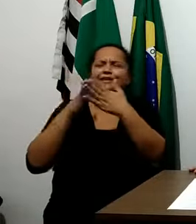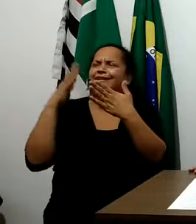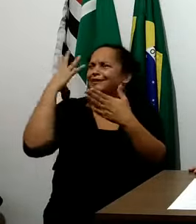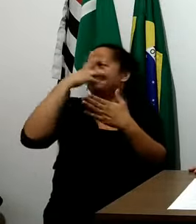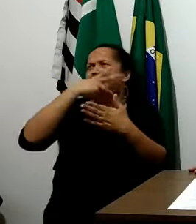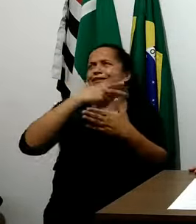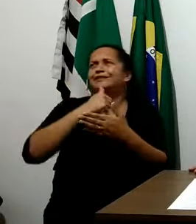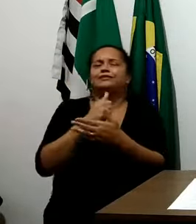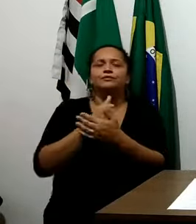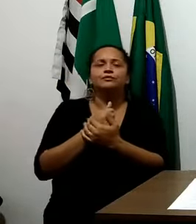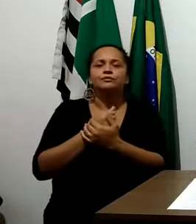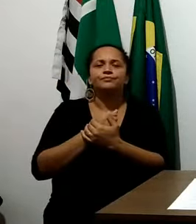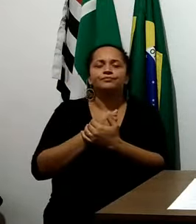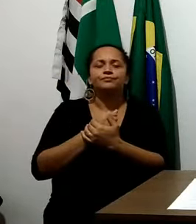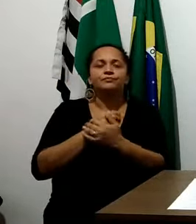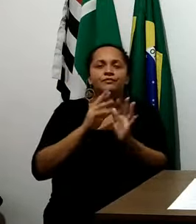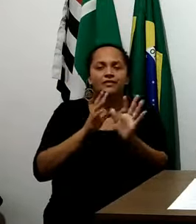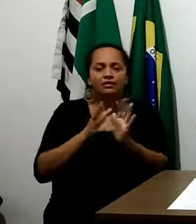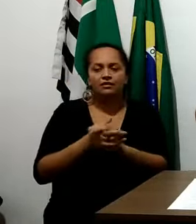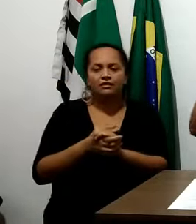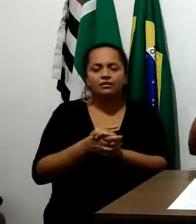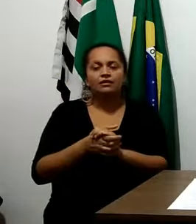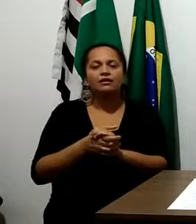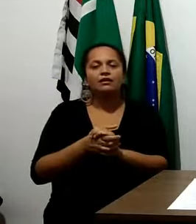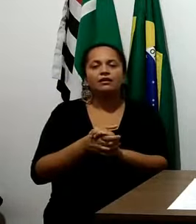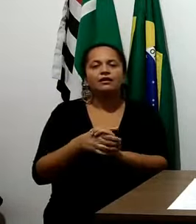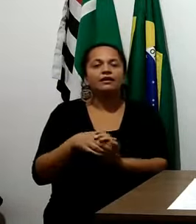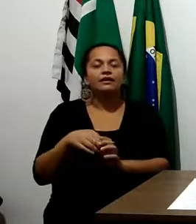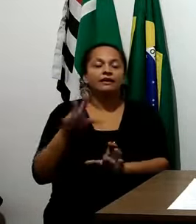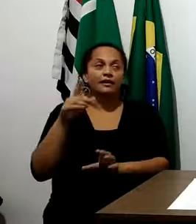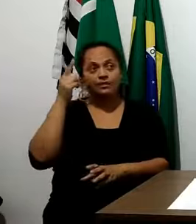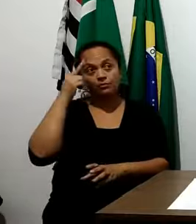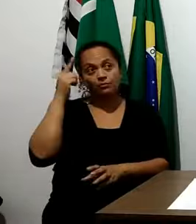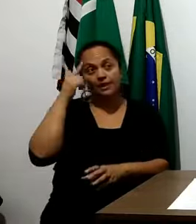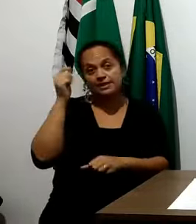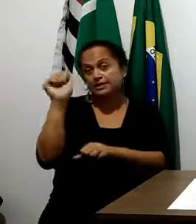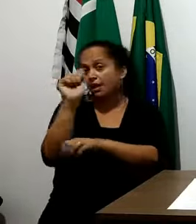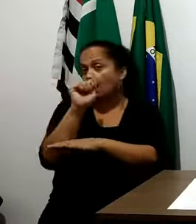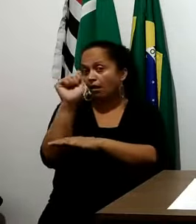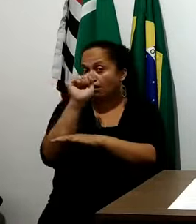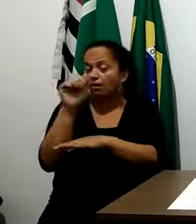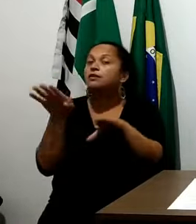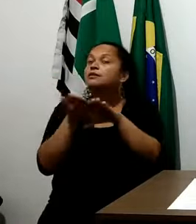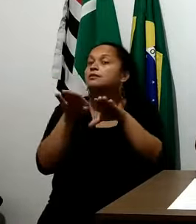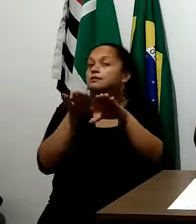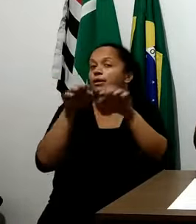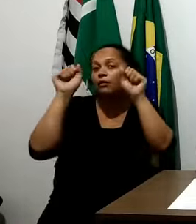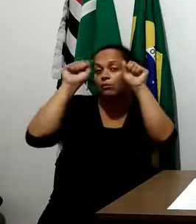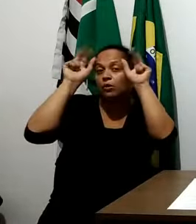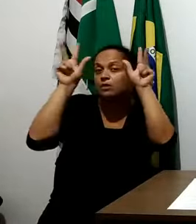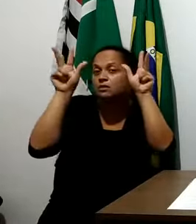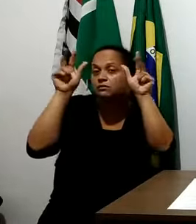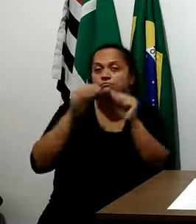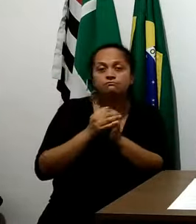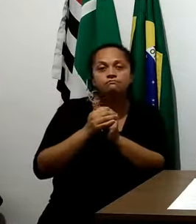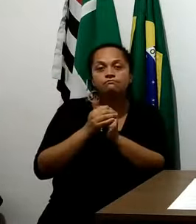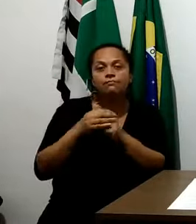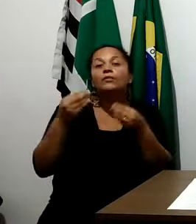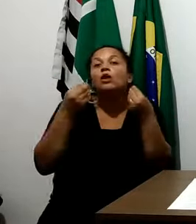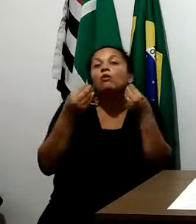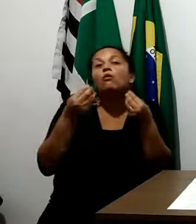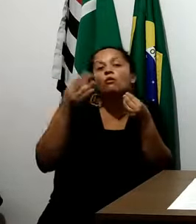tá bom, mas eu sei que, usando os exemplos de Abraão e de Moisés, como eu sei que